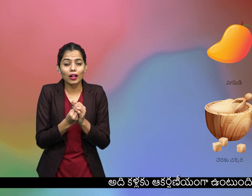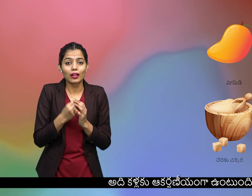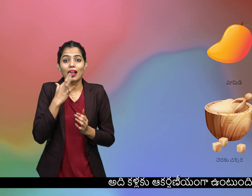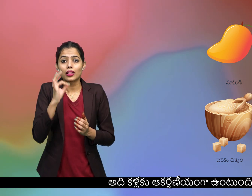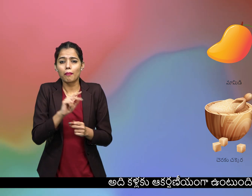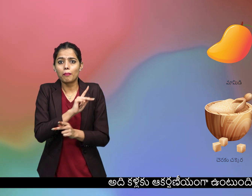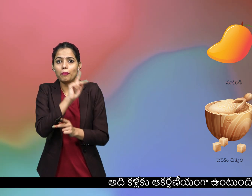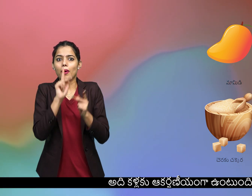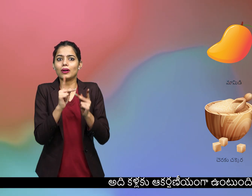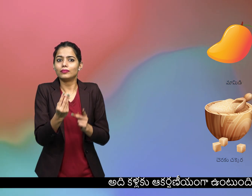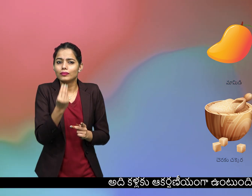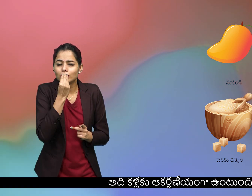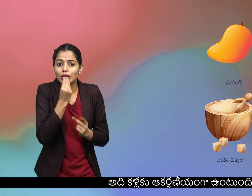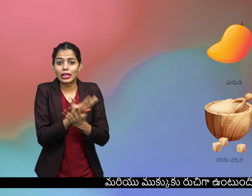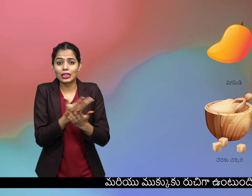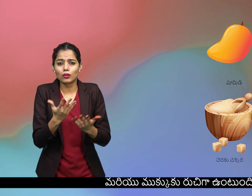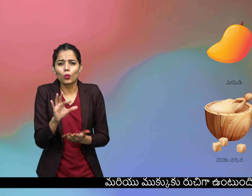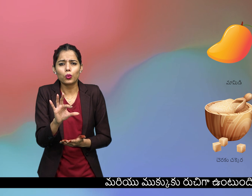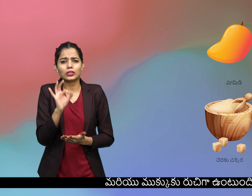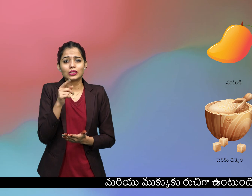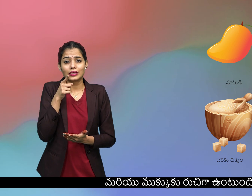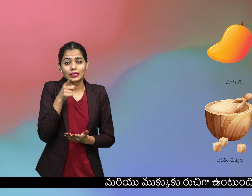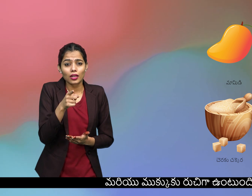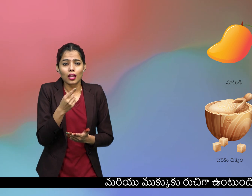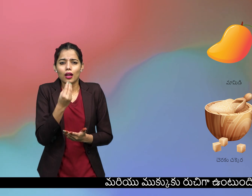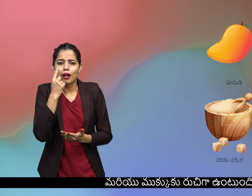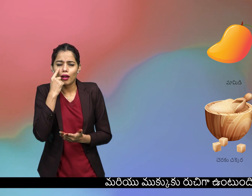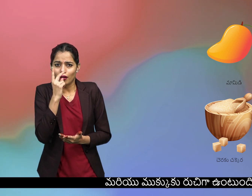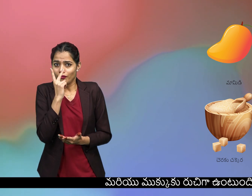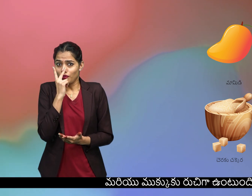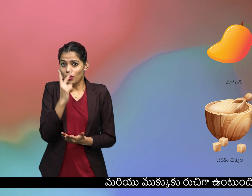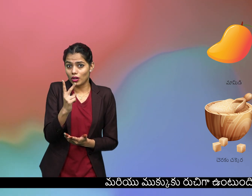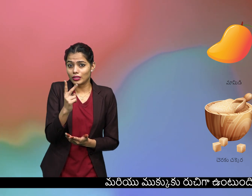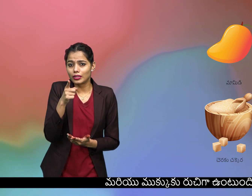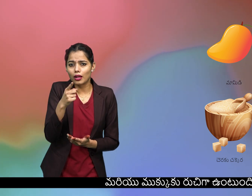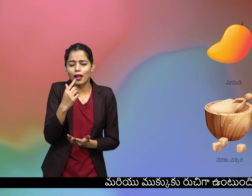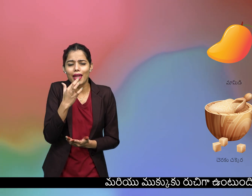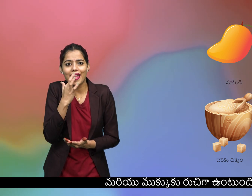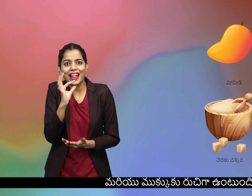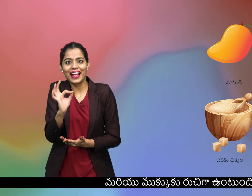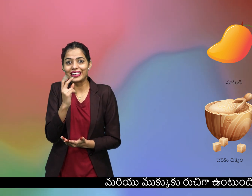అది కళ్లకు ఆకర్షణీయంగా ఉంటుంది మరియు ముక్కుకు రుచిగా ఉంటుంది.